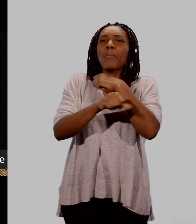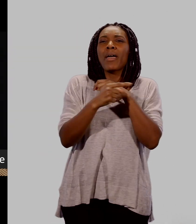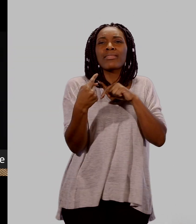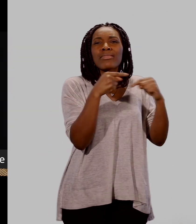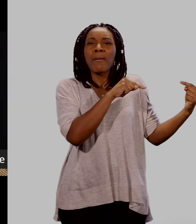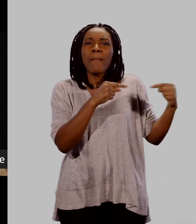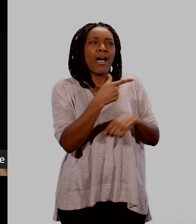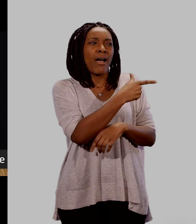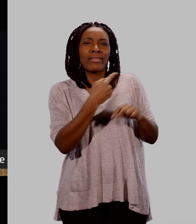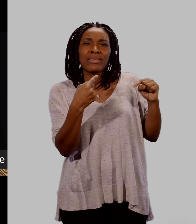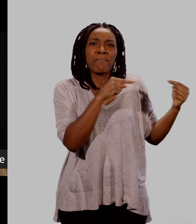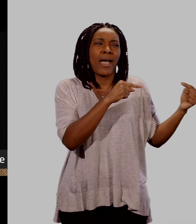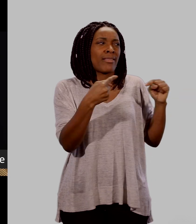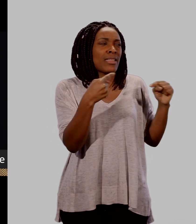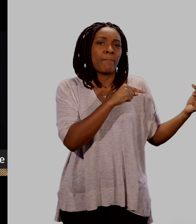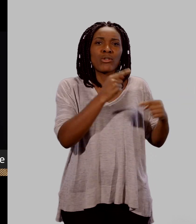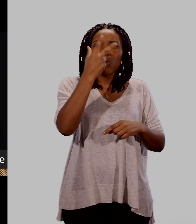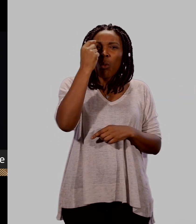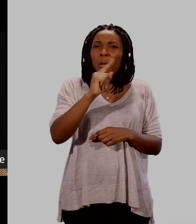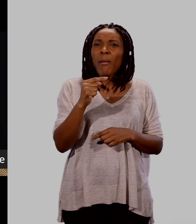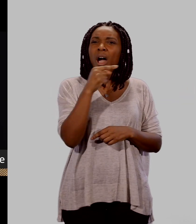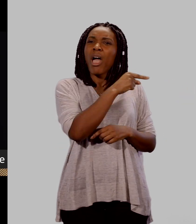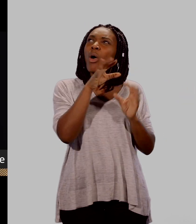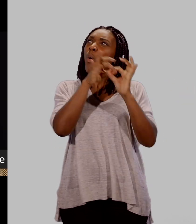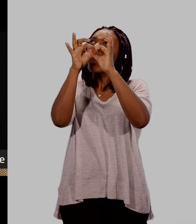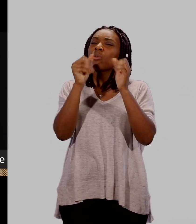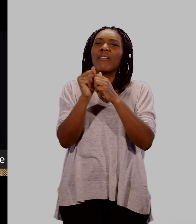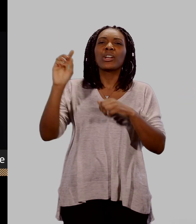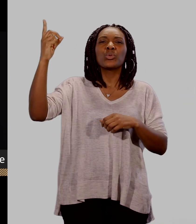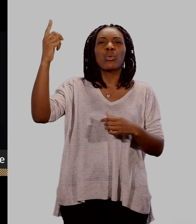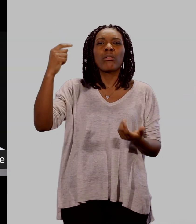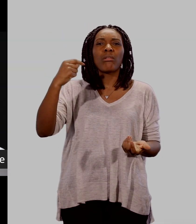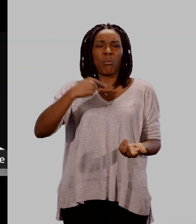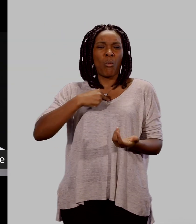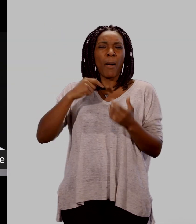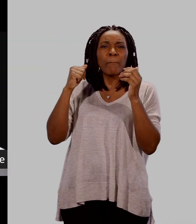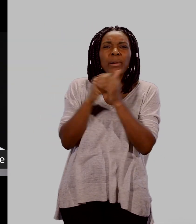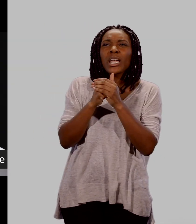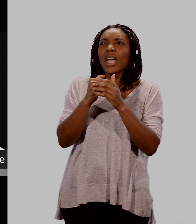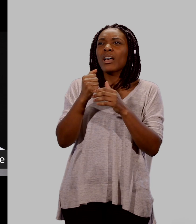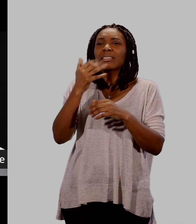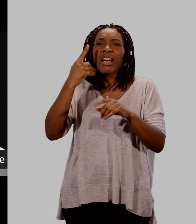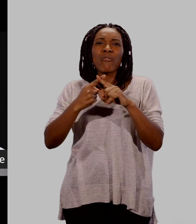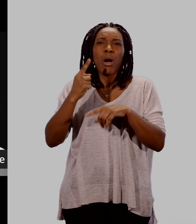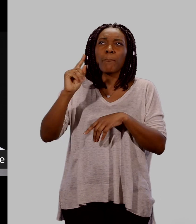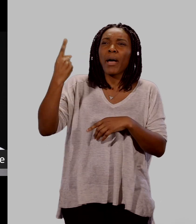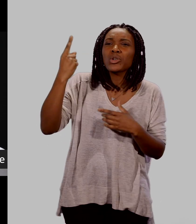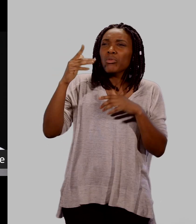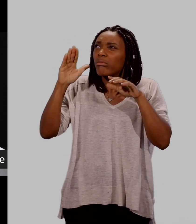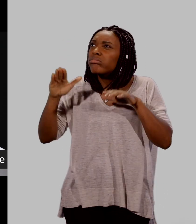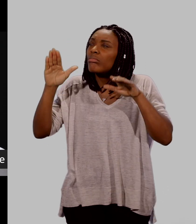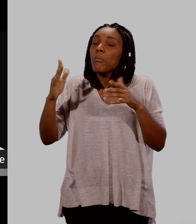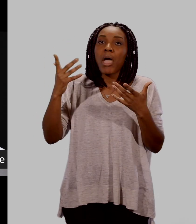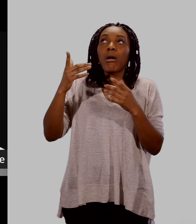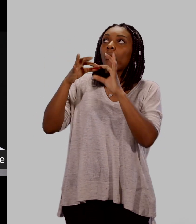une semaine, nous avons débattu et je ne comprenais absolument pas la relation qu'elle avait avec Dieu. Malgré mes 5 prières quotidiennes, je n'avais pas cette